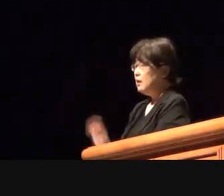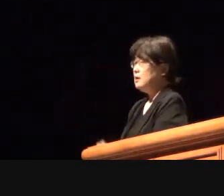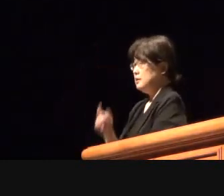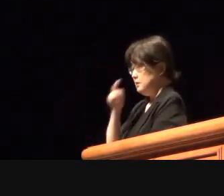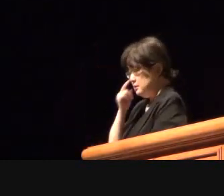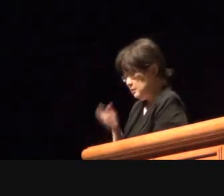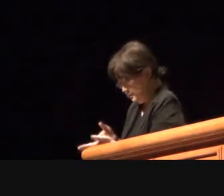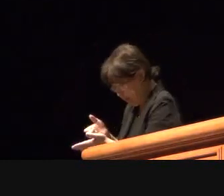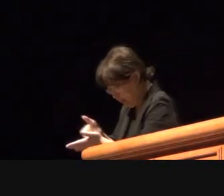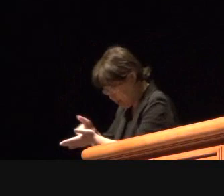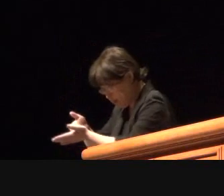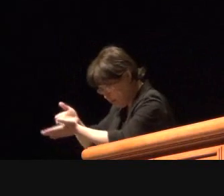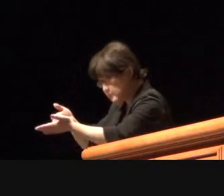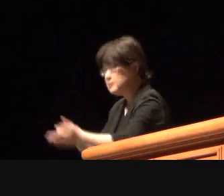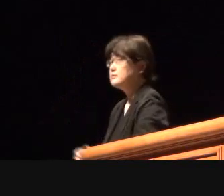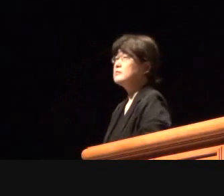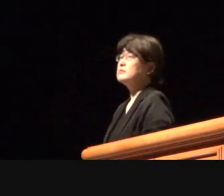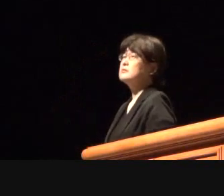ください。